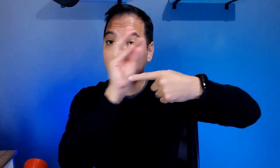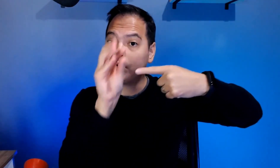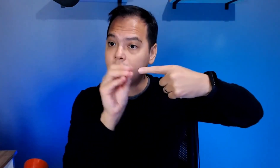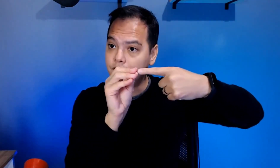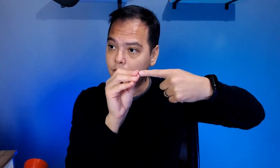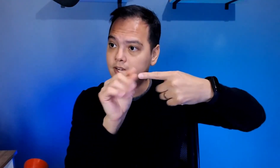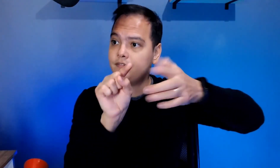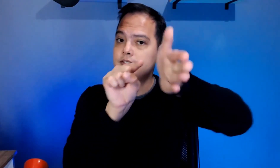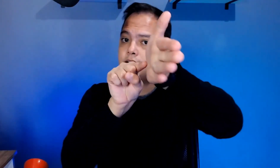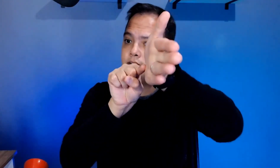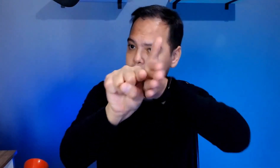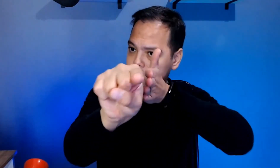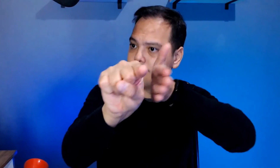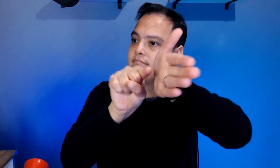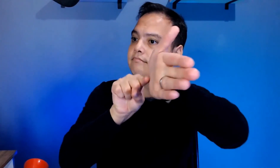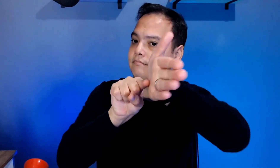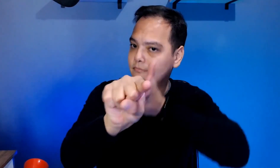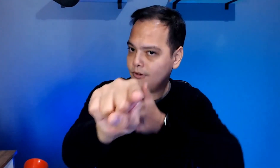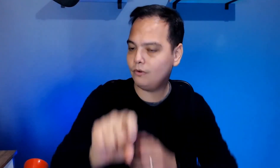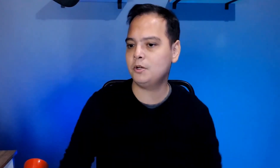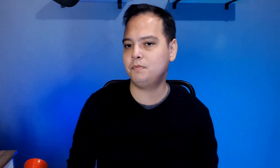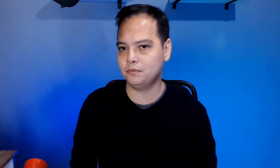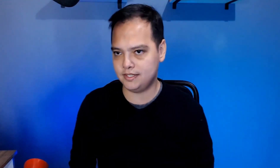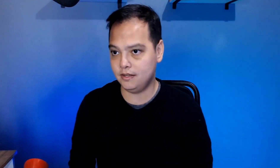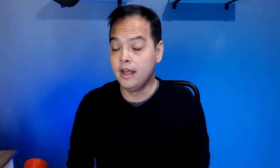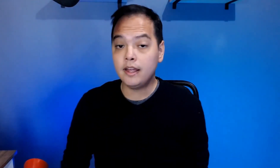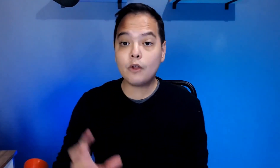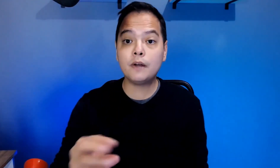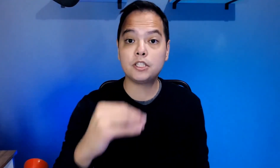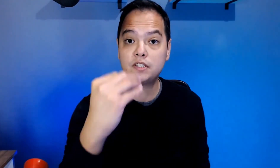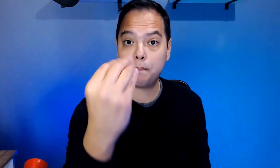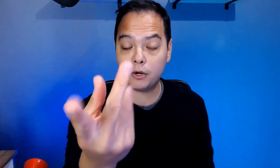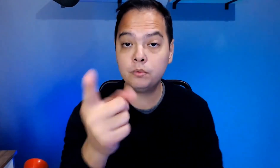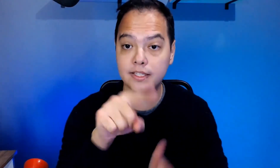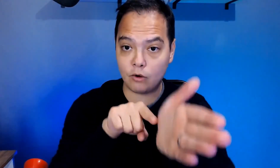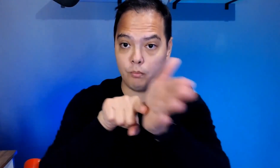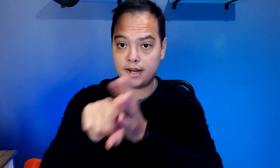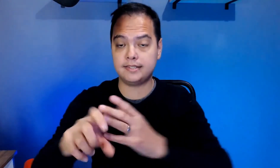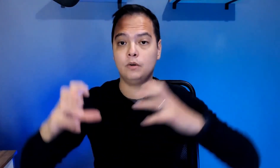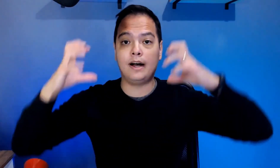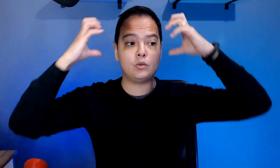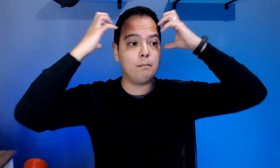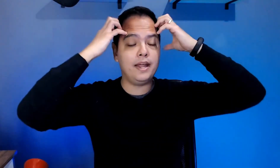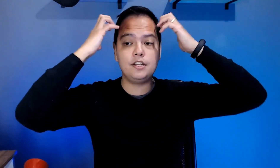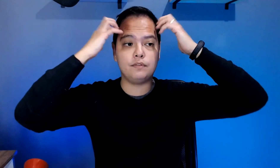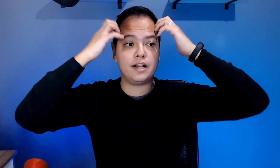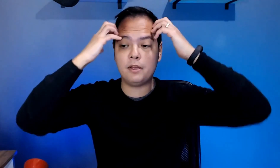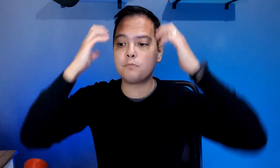que você consegue fazer com as perguntas. E quando você usa perguntas na comunicação, a sua mente fica menos